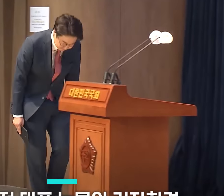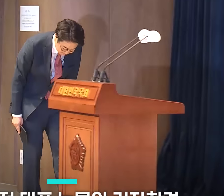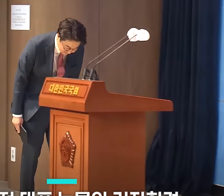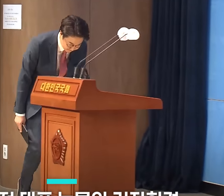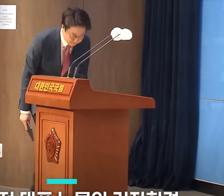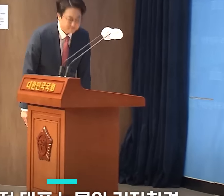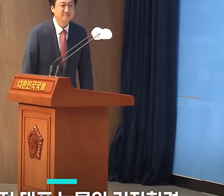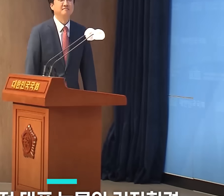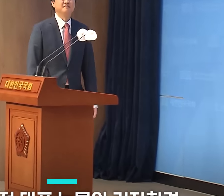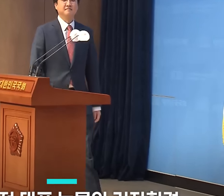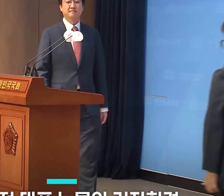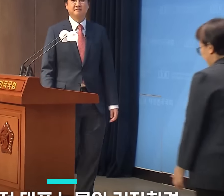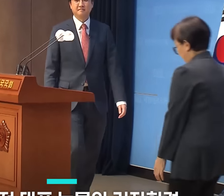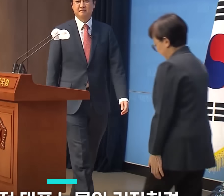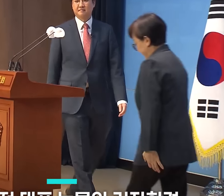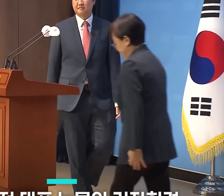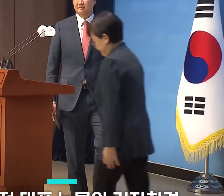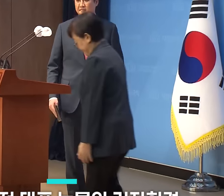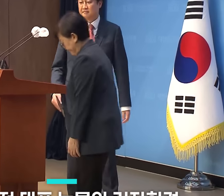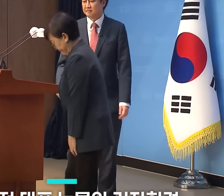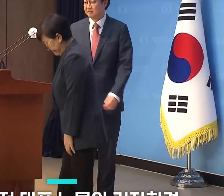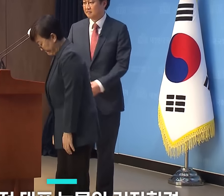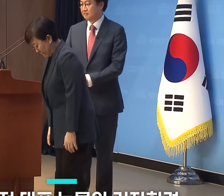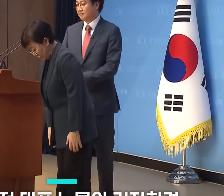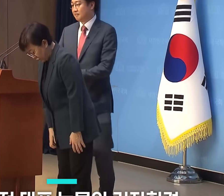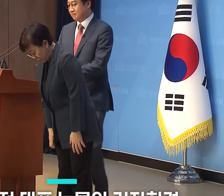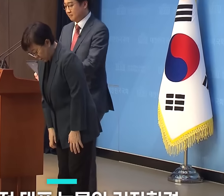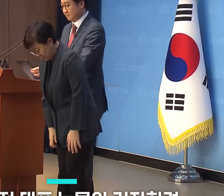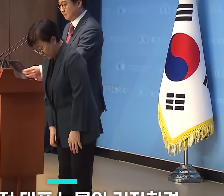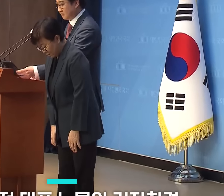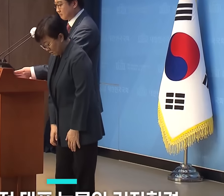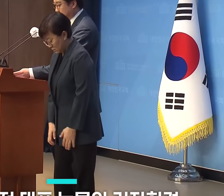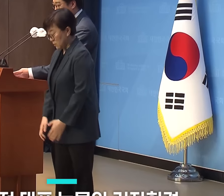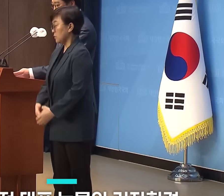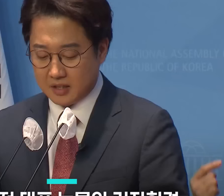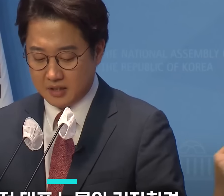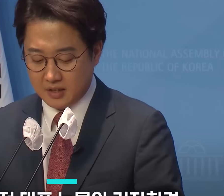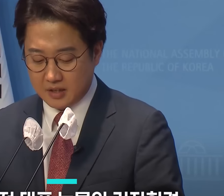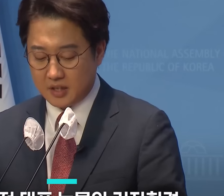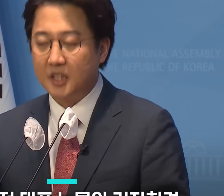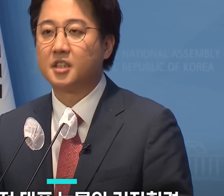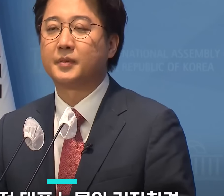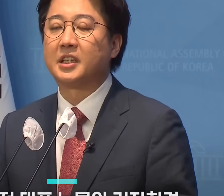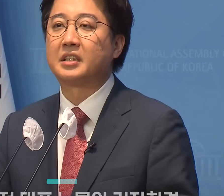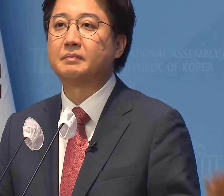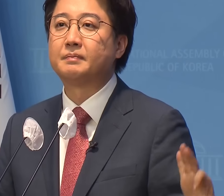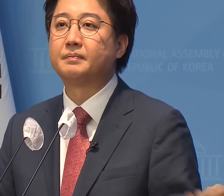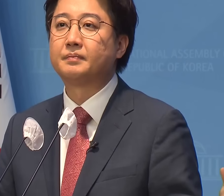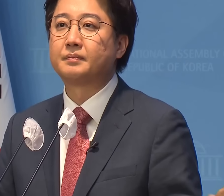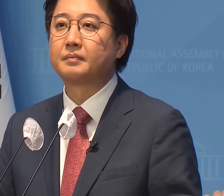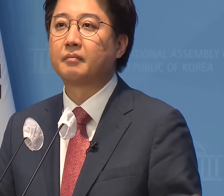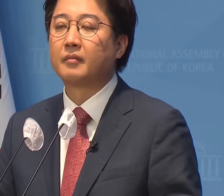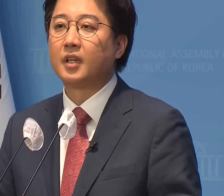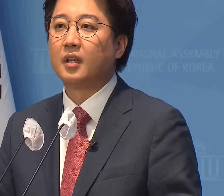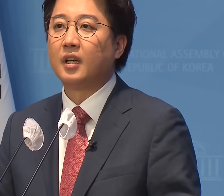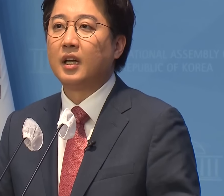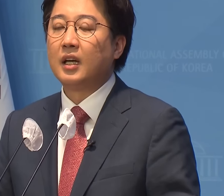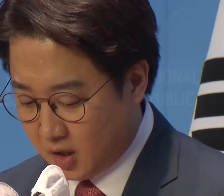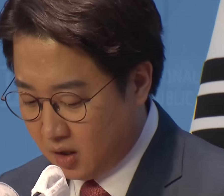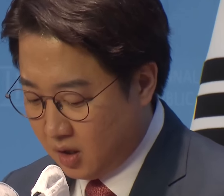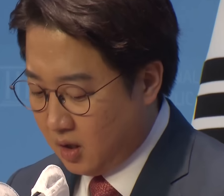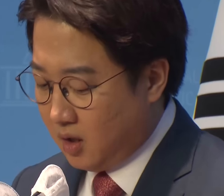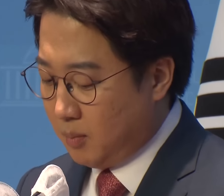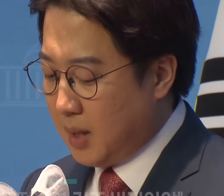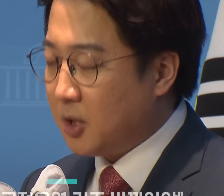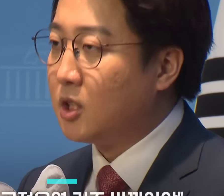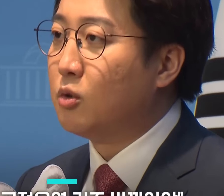이준석 전 국민의힘 대표가 오늘 오전 국회에서 오늘의 사자성어 결자 해지라는 제목으로 긴급 기자회견을 열었습니다. 이